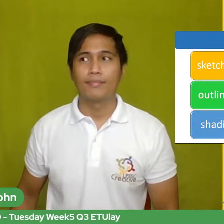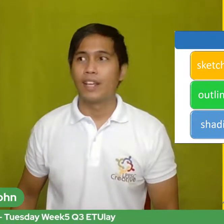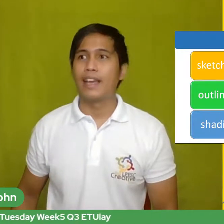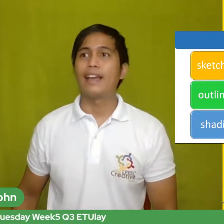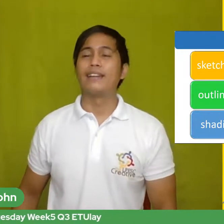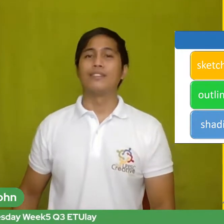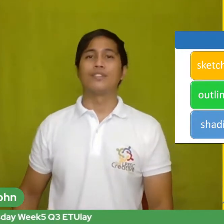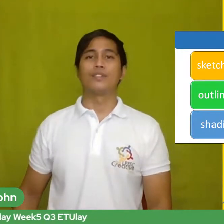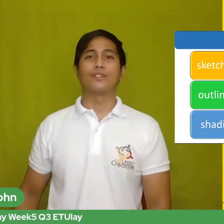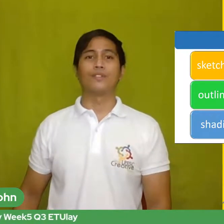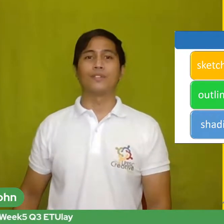Yan. So,